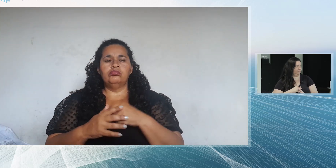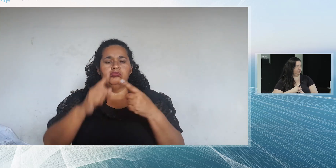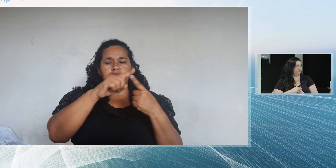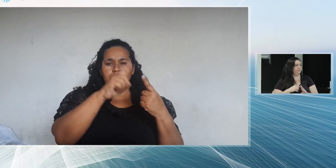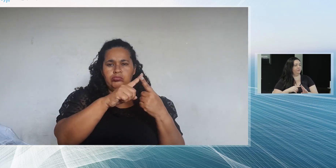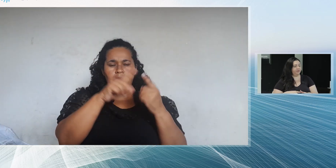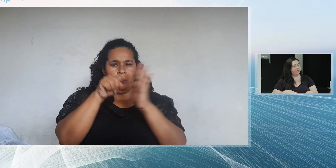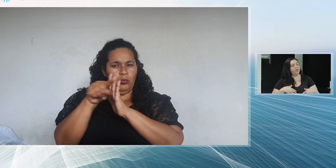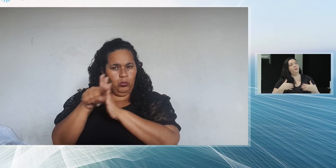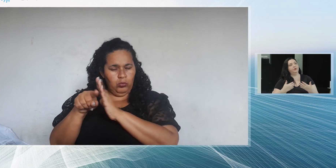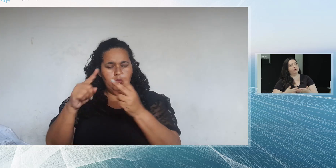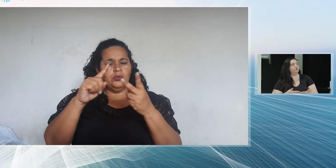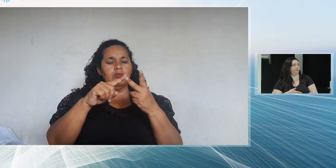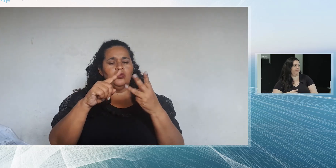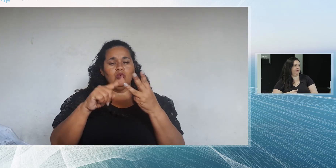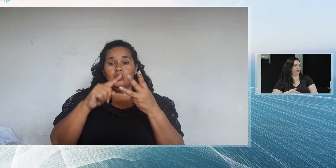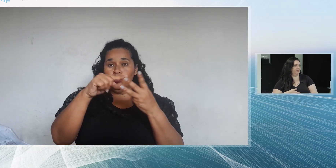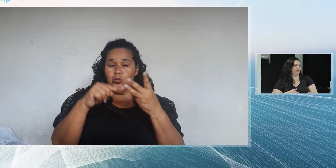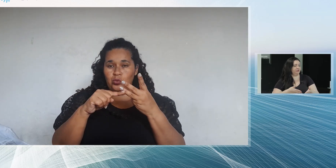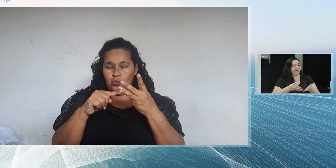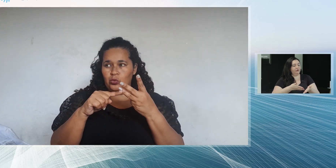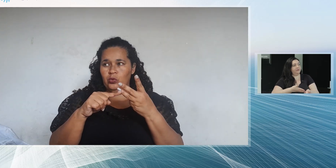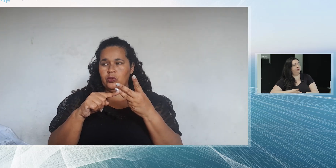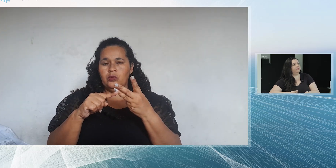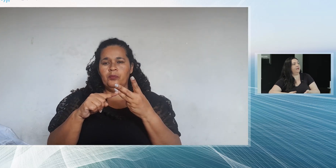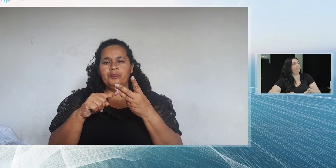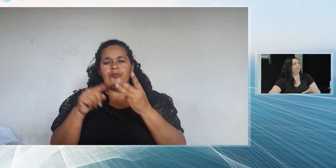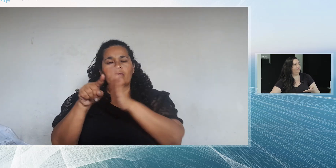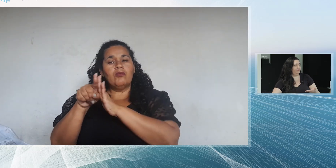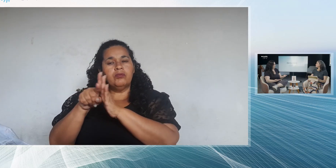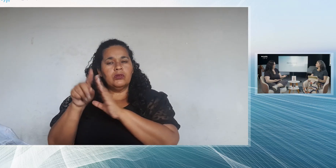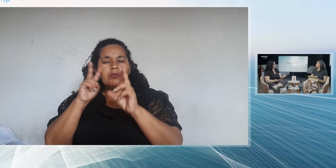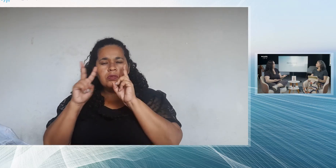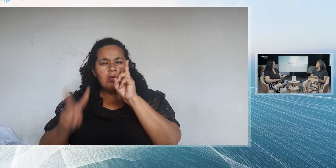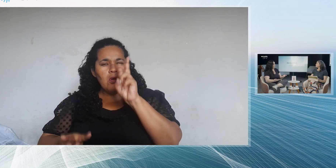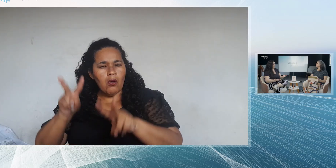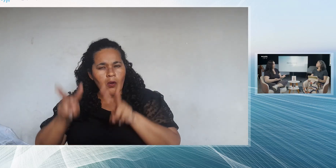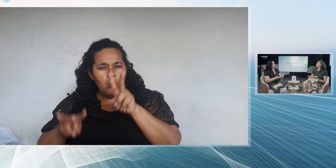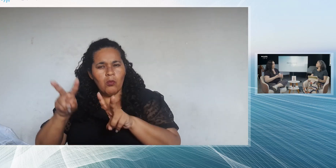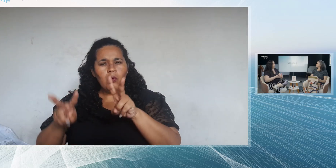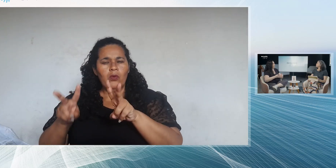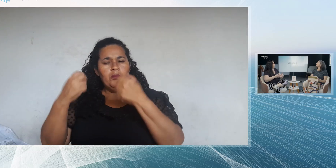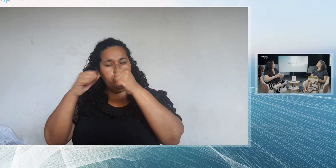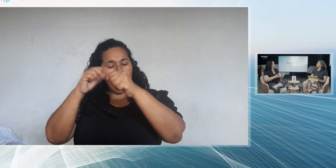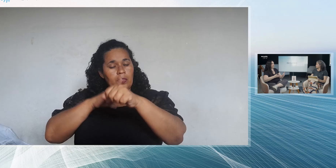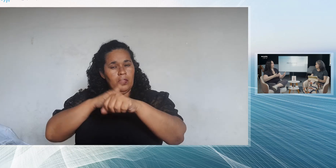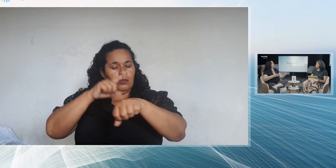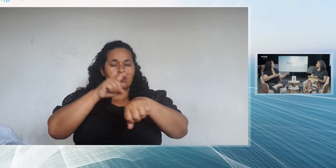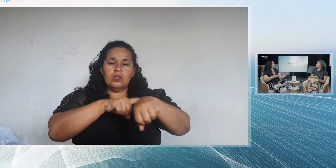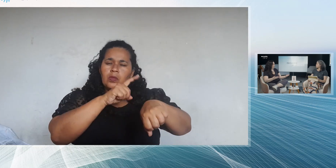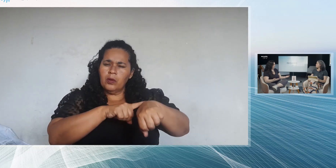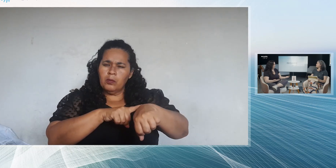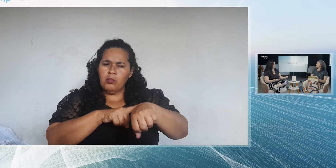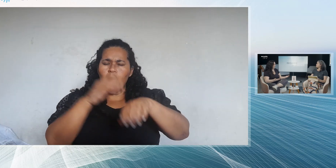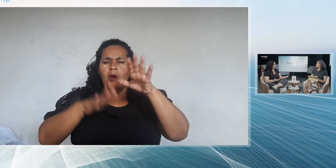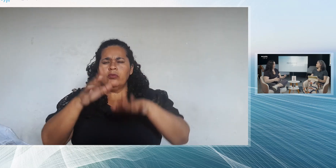última devolutiva. Por quê? Porque onde eu trabalho atualmente, eu tenho tempo para ficar com essa pessoa. Então, eu fico 1h30,